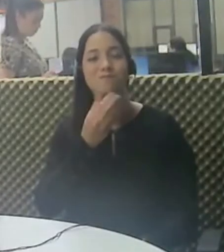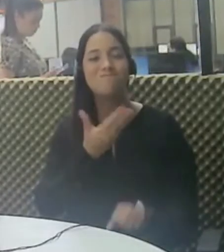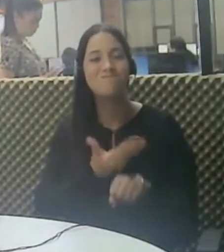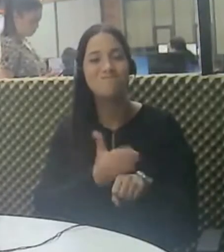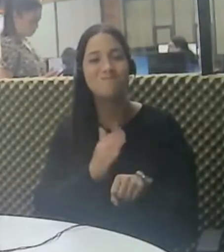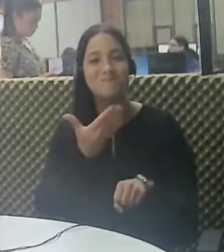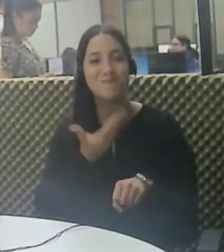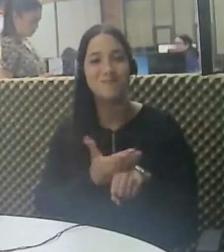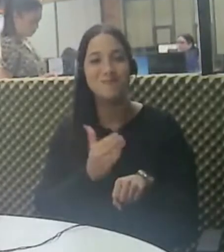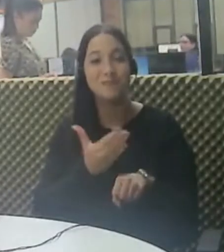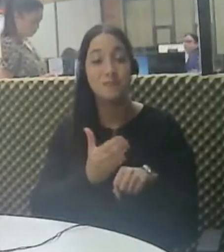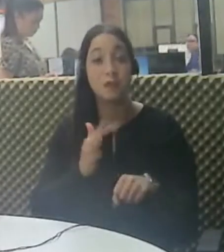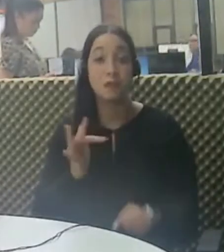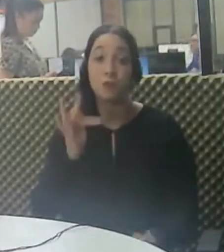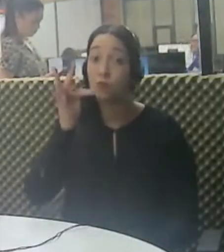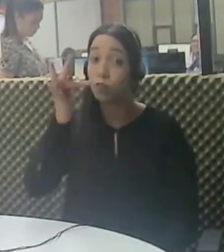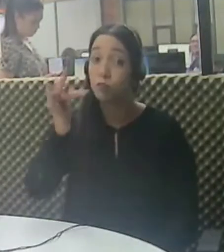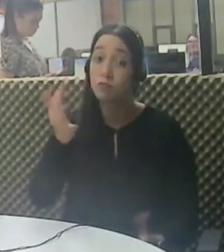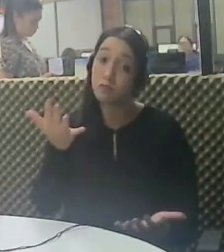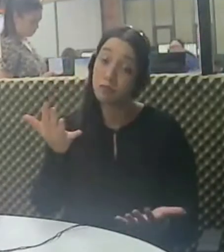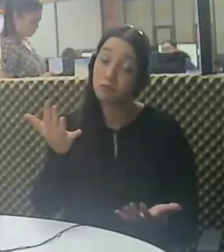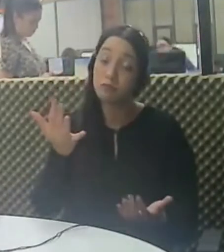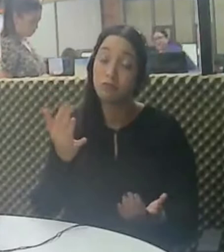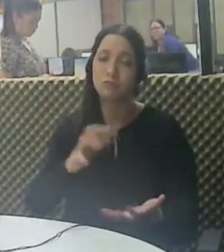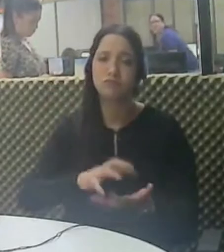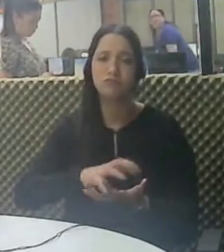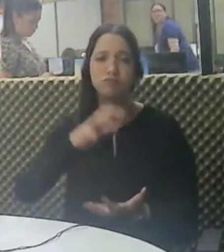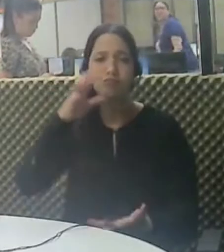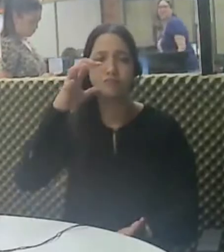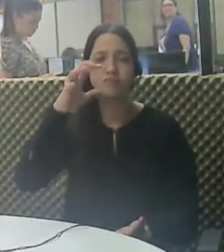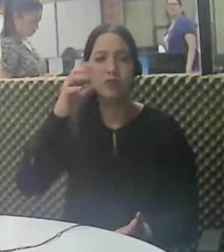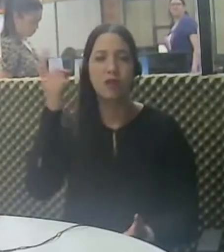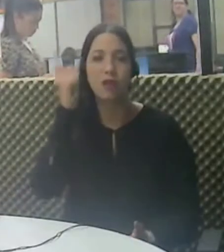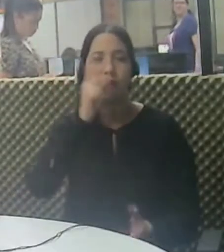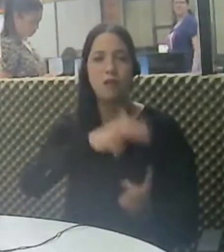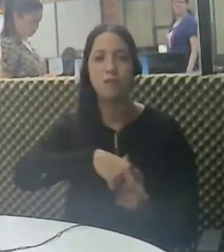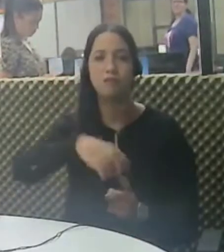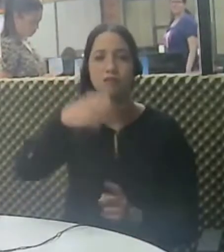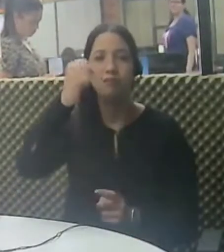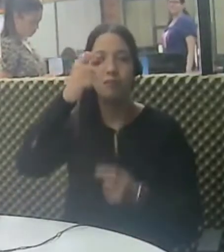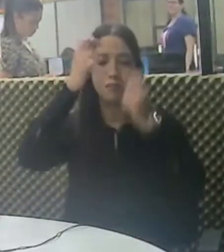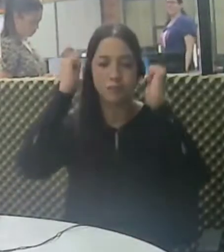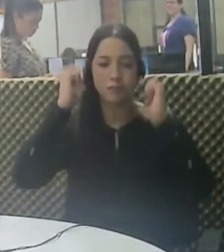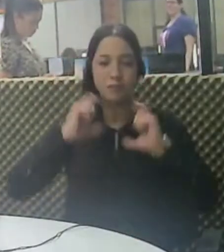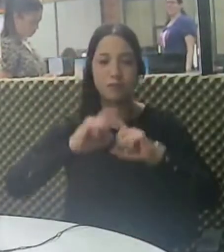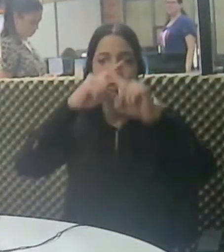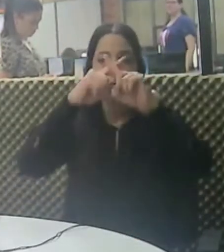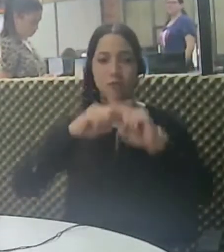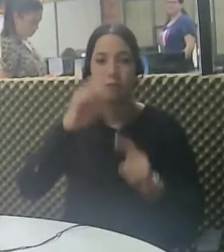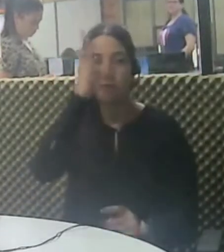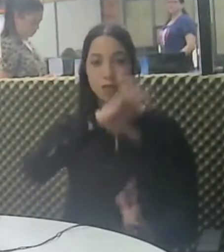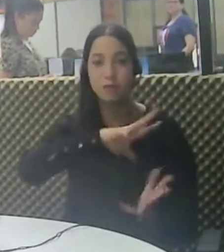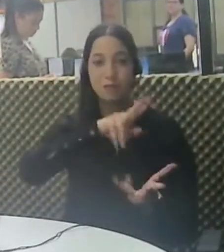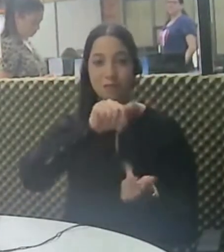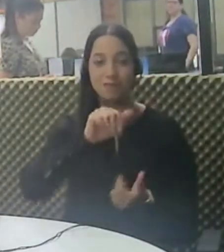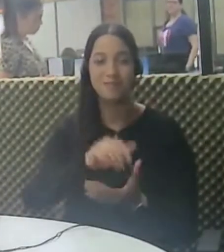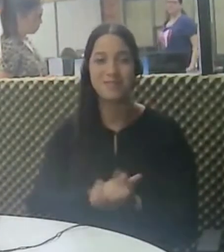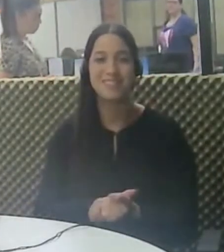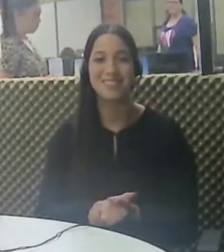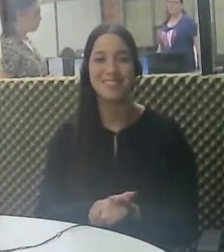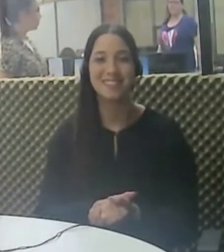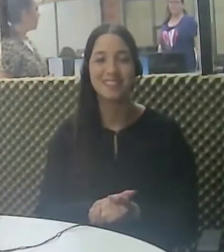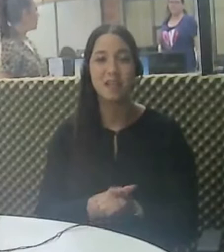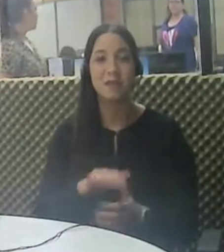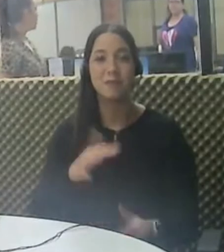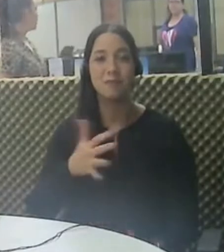treinar e amanhã pode tornar tem uma dupla vencedora nos grandes campeonatos brasileiros e mundiais.